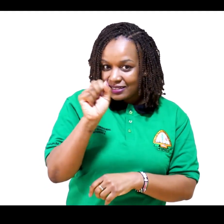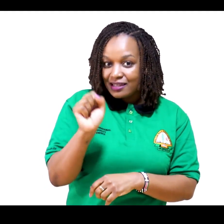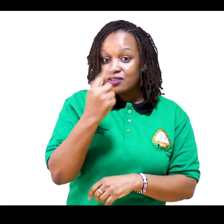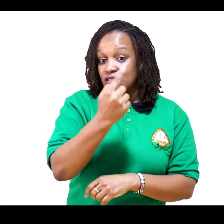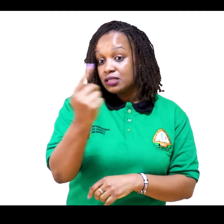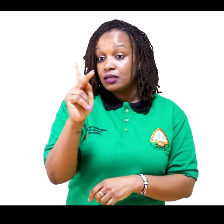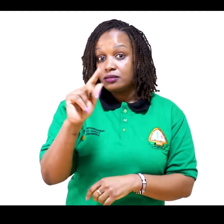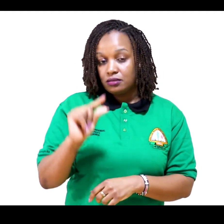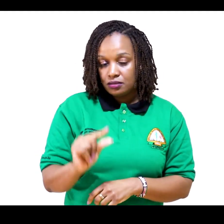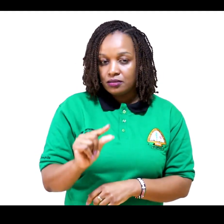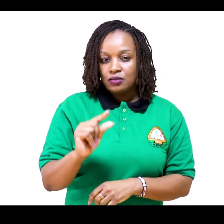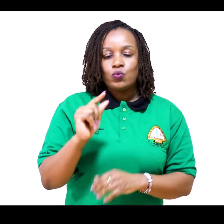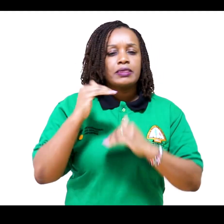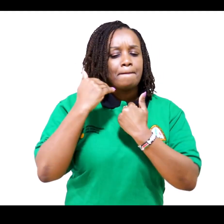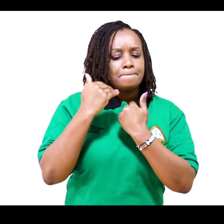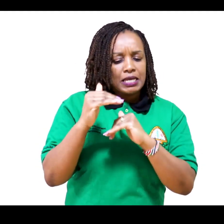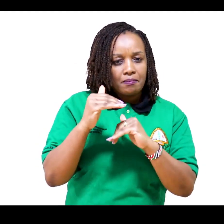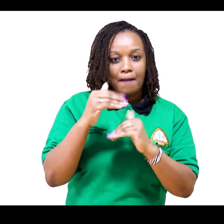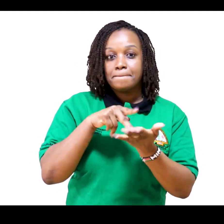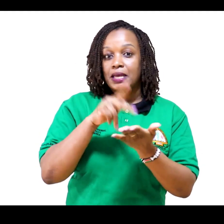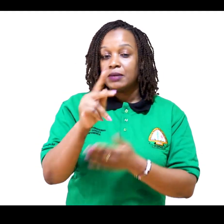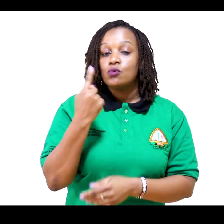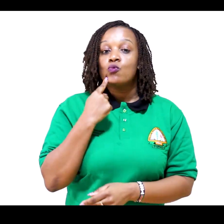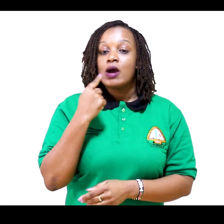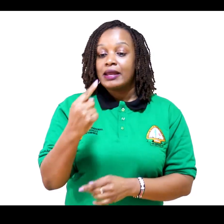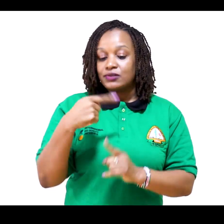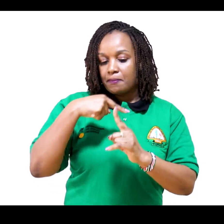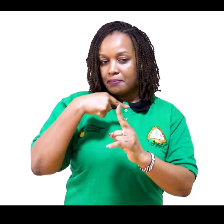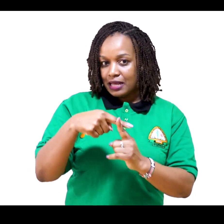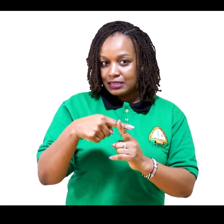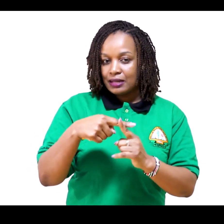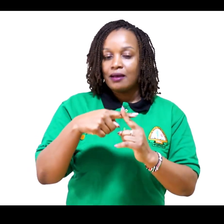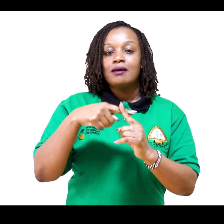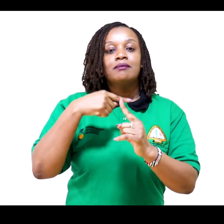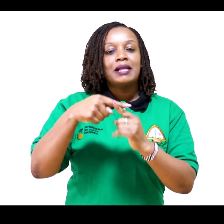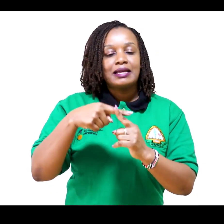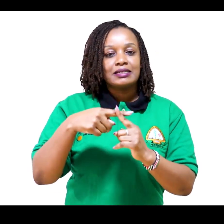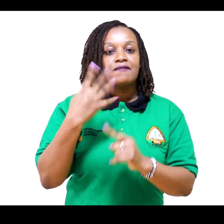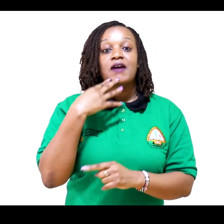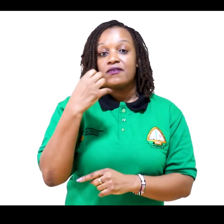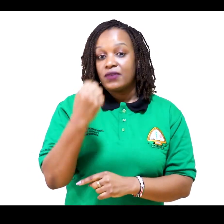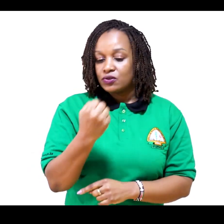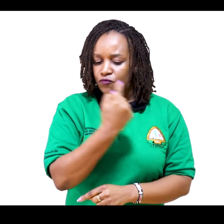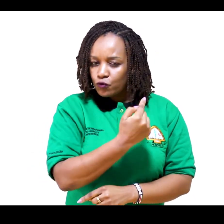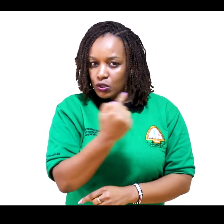na malipo ya kima cha chini ni shilingi 100 pamoja na shilingi 500 kwa kila cheti